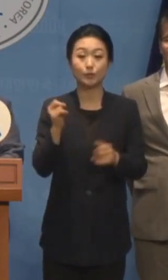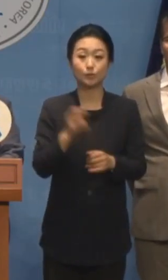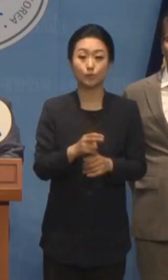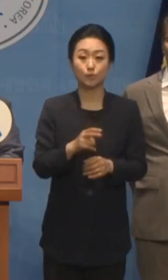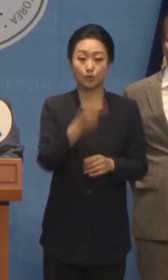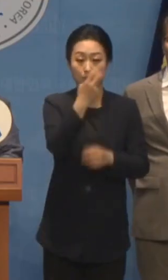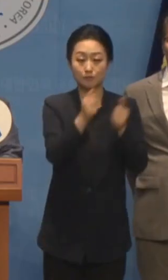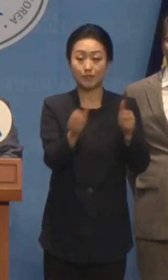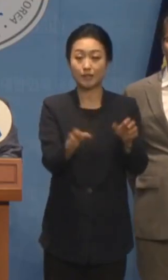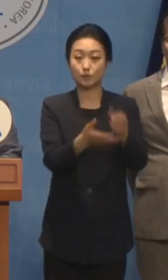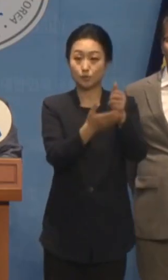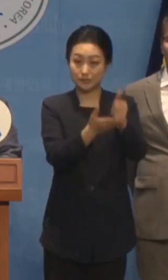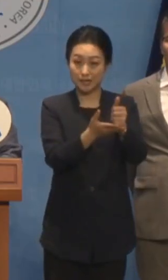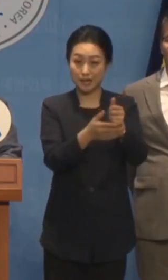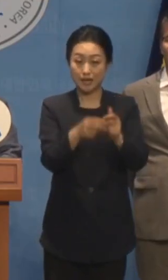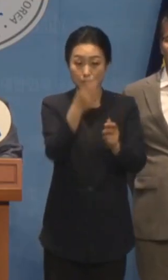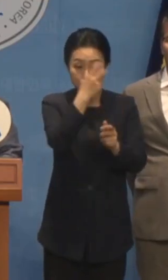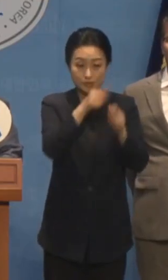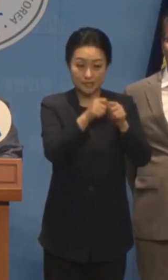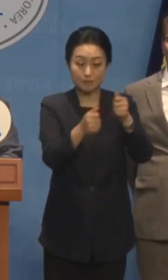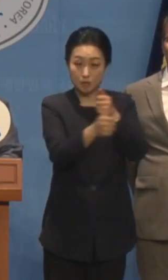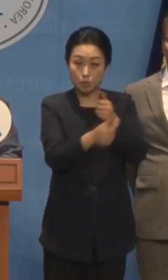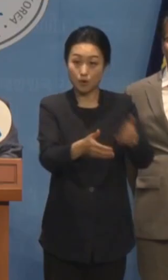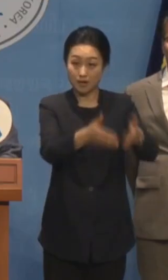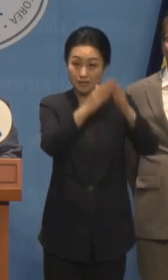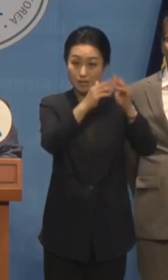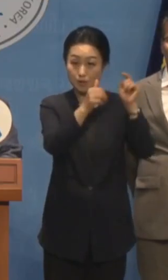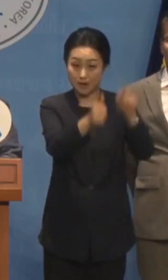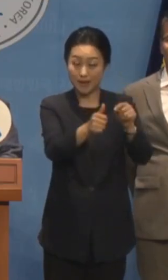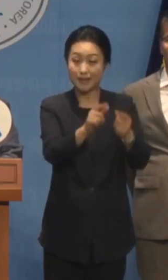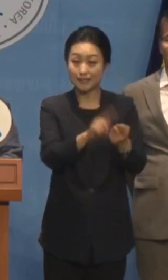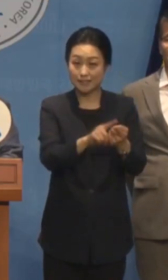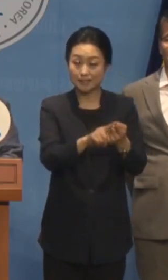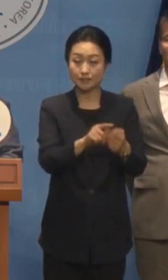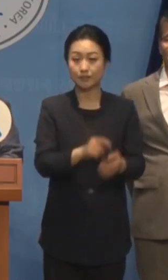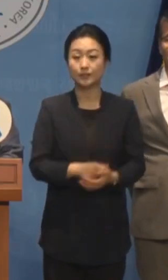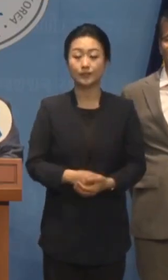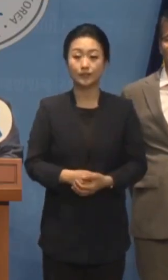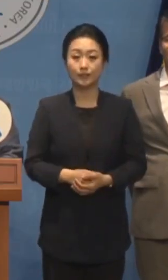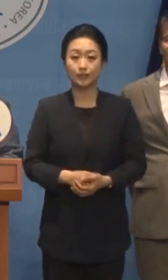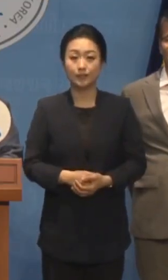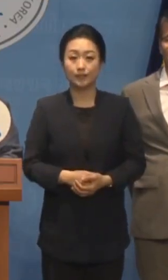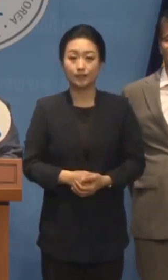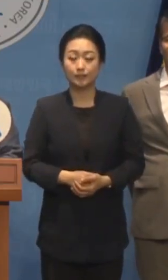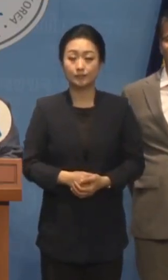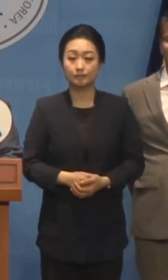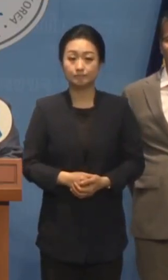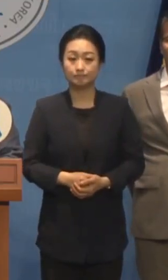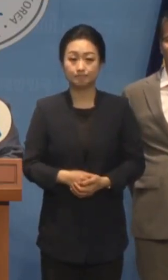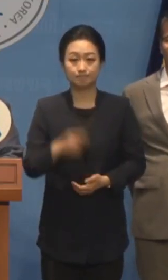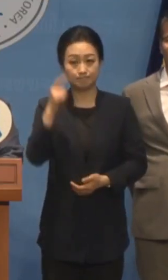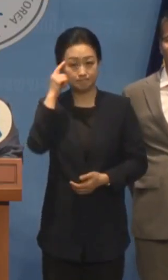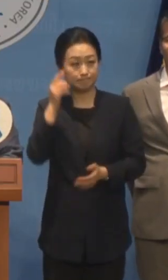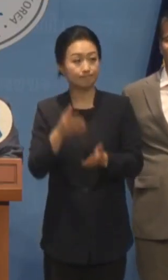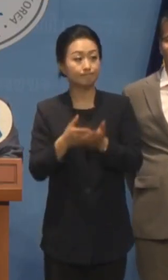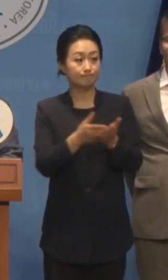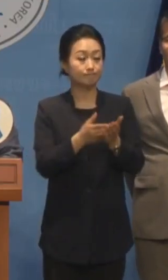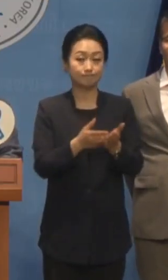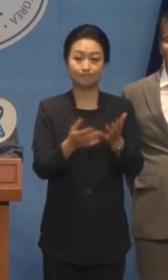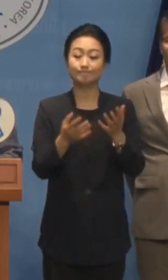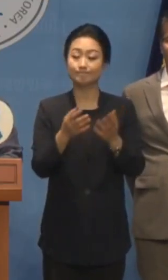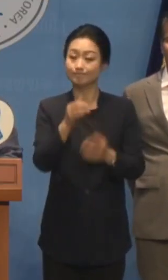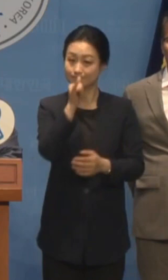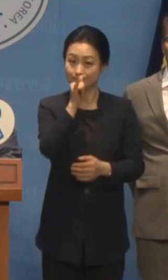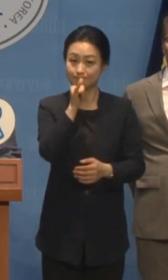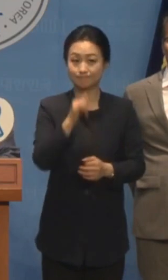이원석 총장의 검찰 수사심의 소집에 대해서 정말 여러 가지 견해를 필요할 부분이 많은